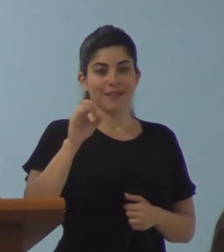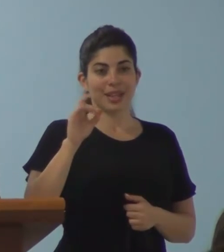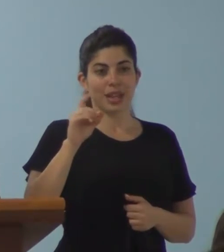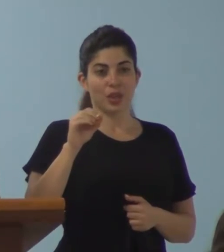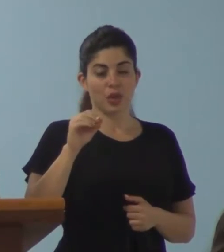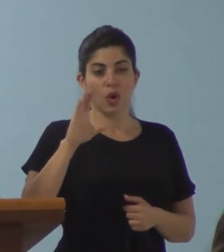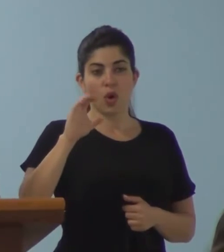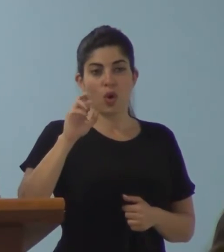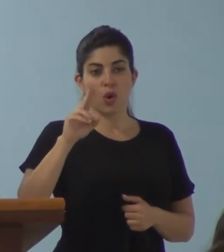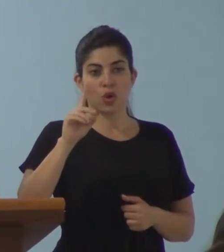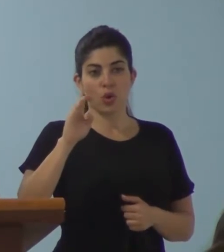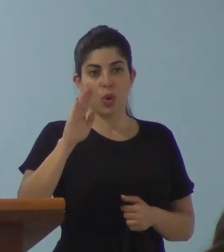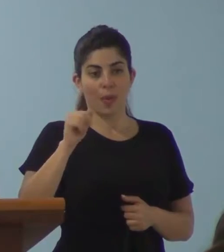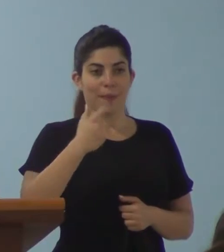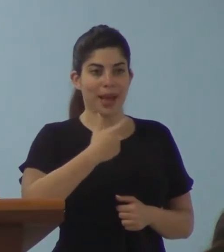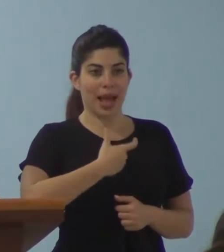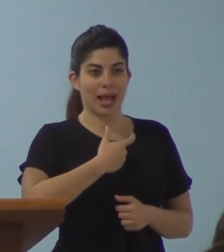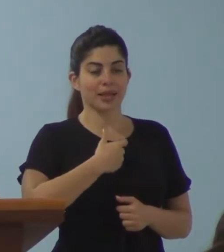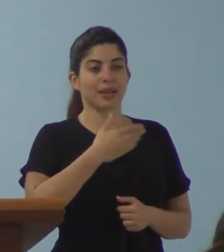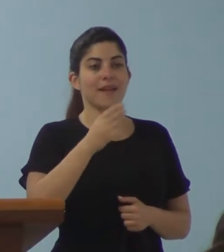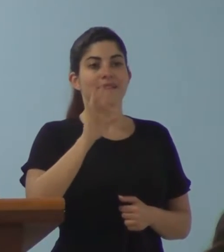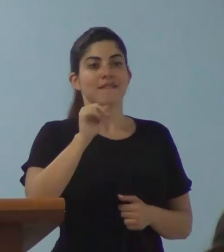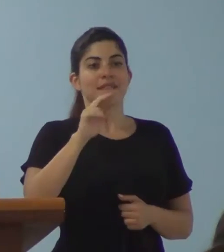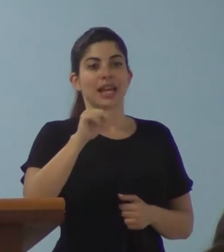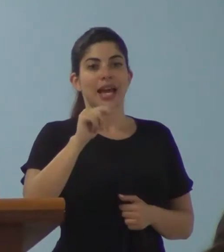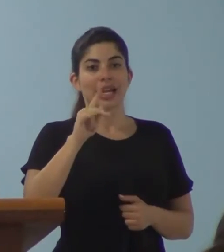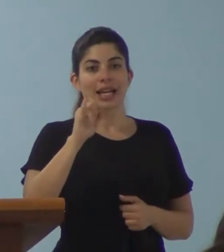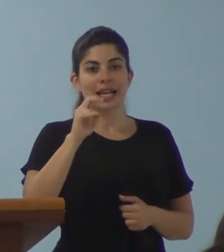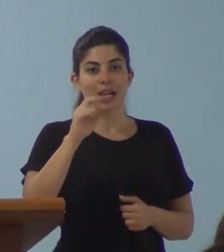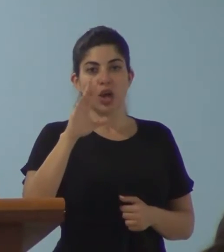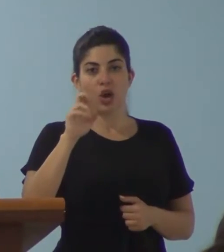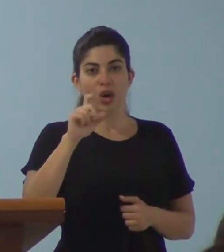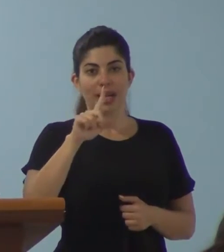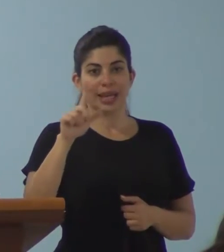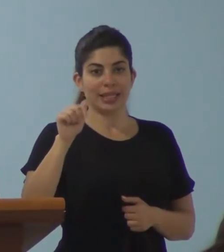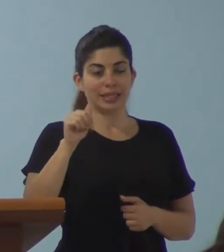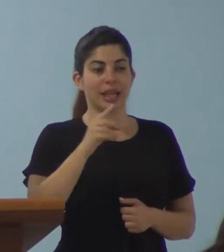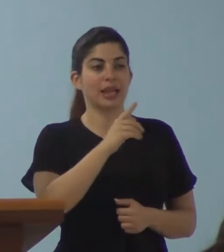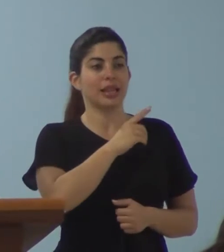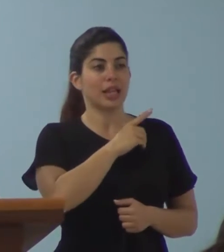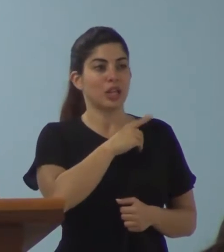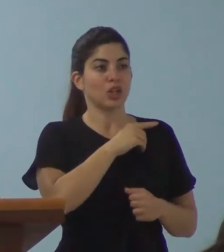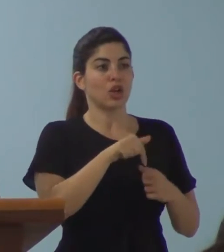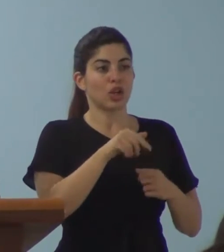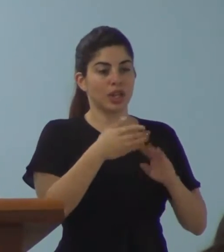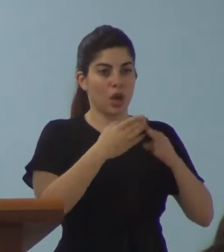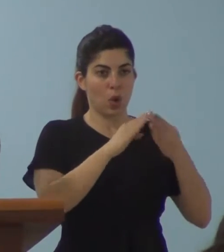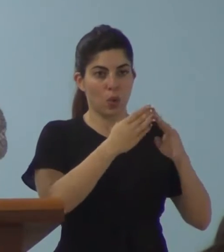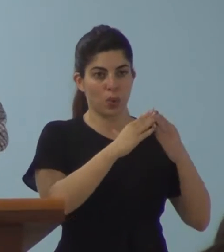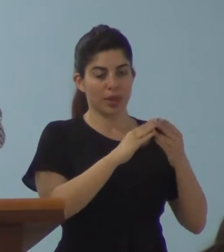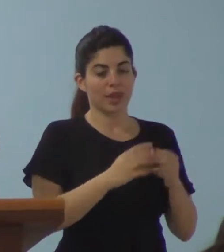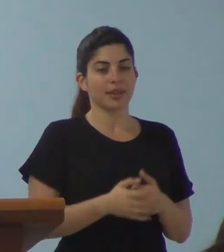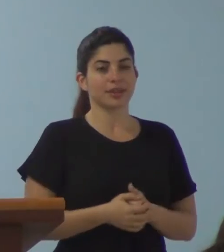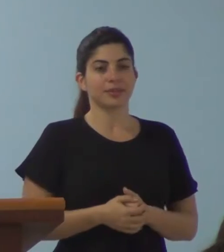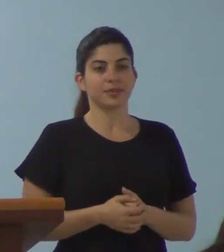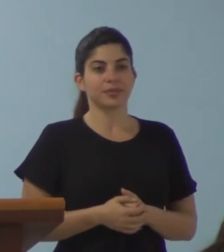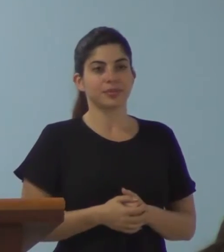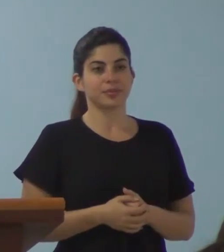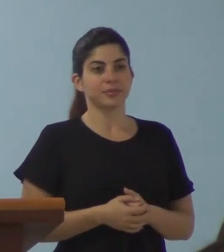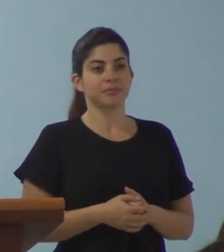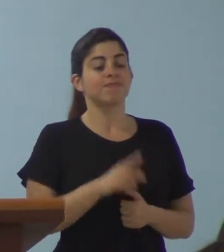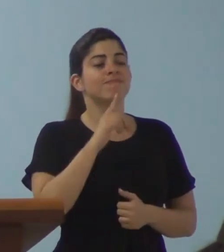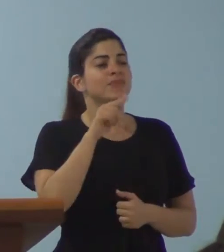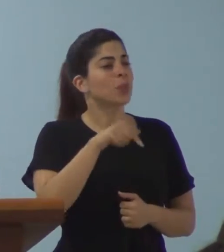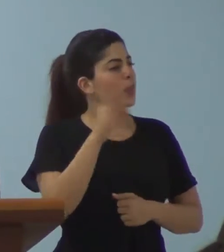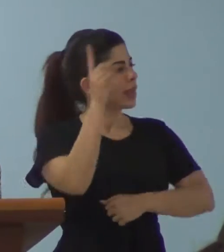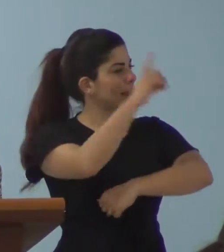alcalde. A don Franklin Corella, director ejecutivo de la Dirección Nacional de Desarrollo de la Comunidad. Este es un día